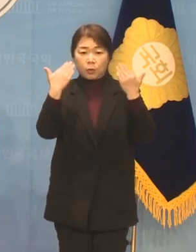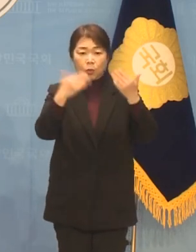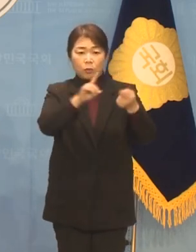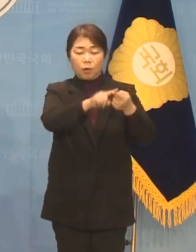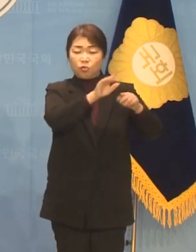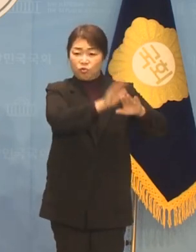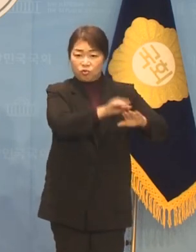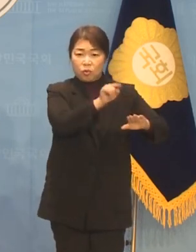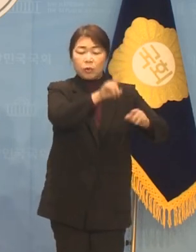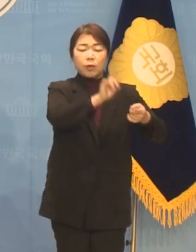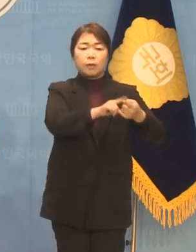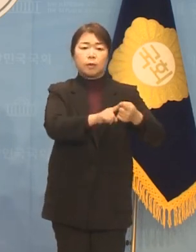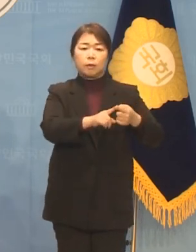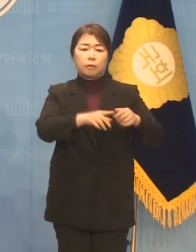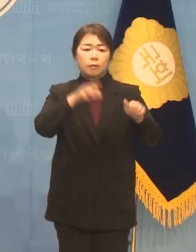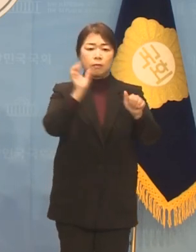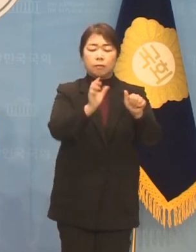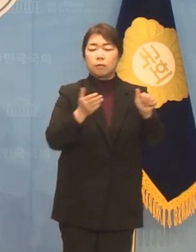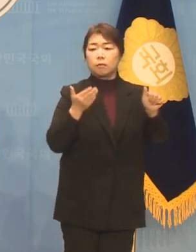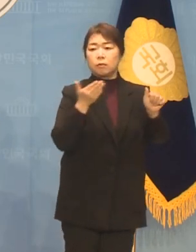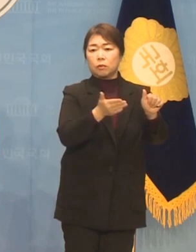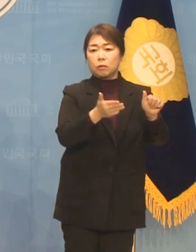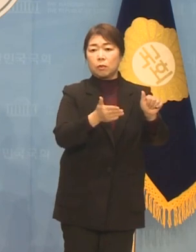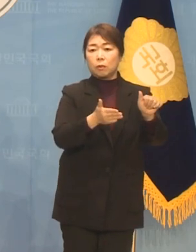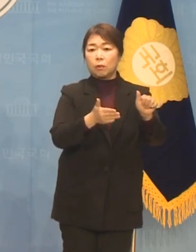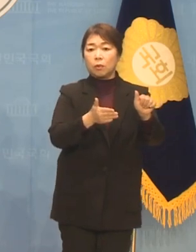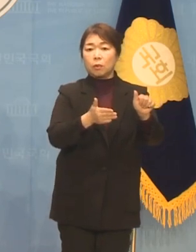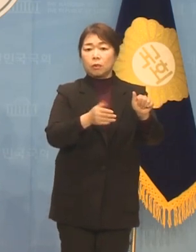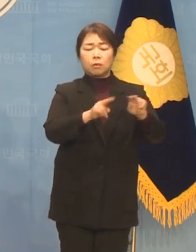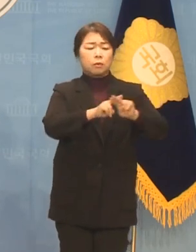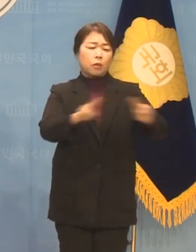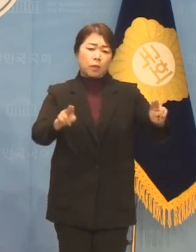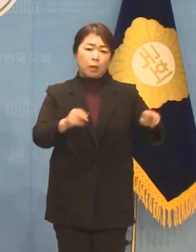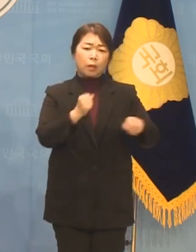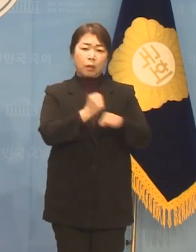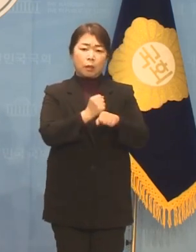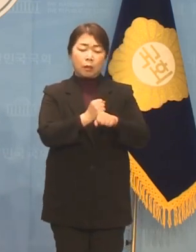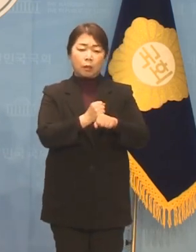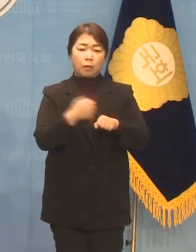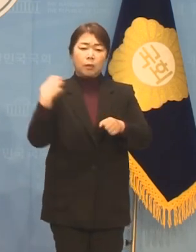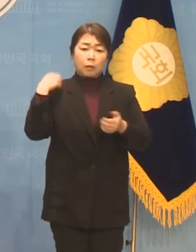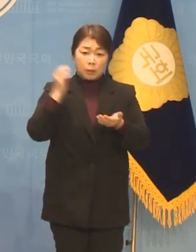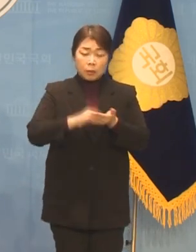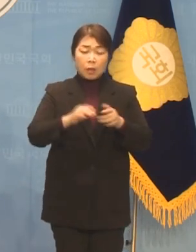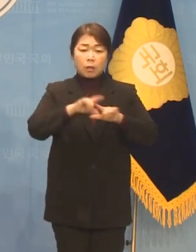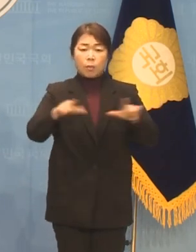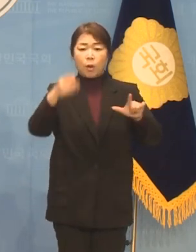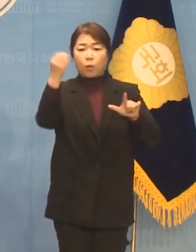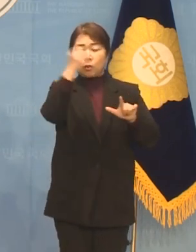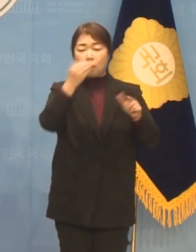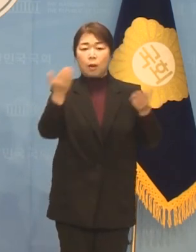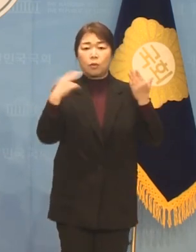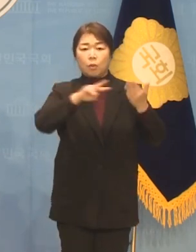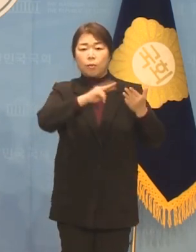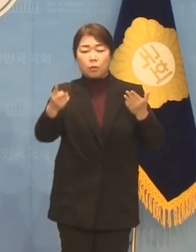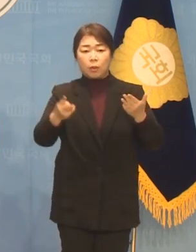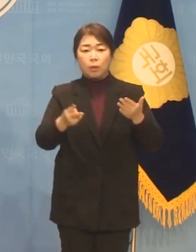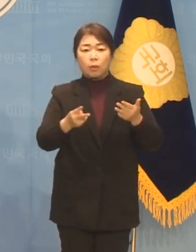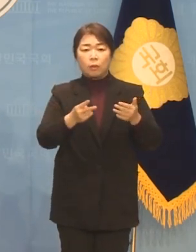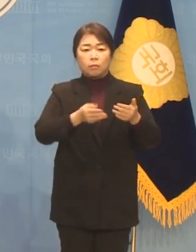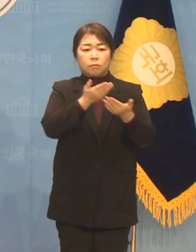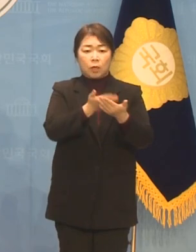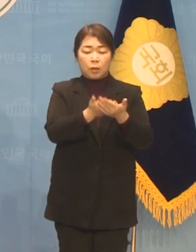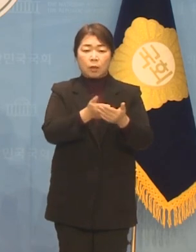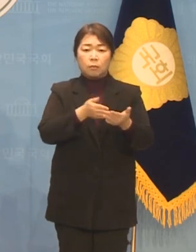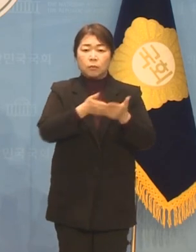강력하게 규탄하고 그 조치를 철회할 것을 요구하기 위해서 이 자리에 섰습니다. 오늘 함께